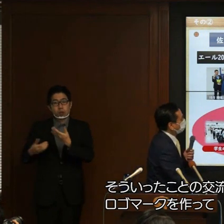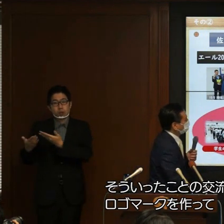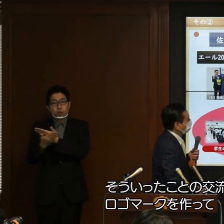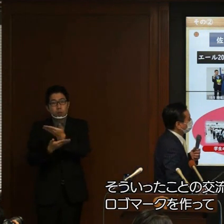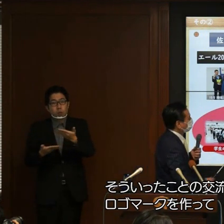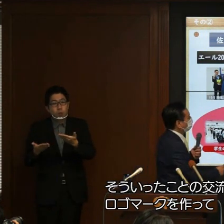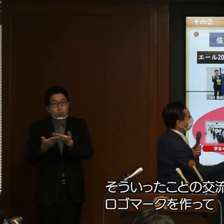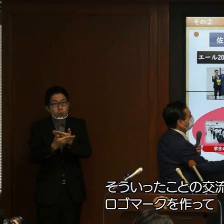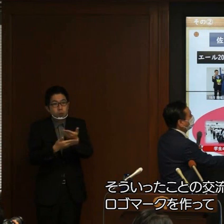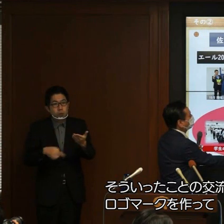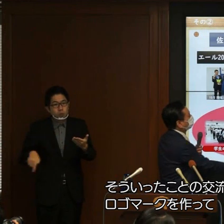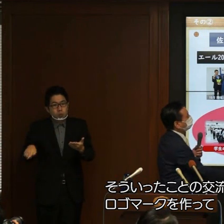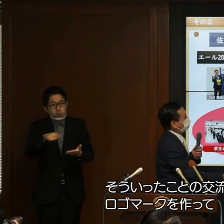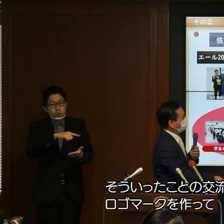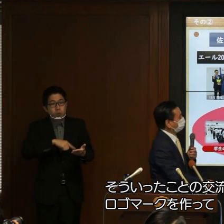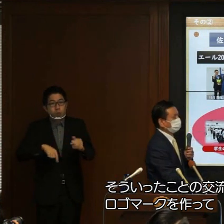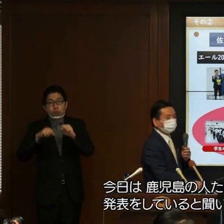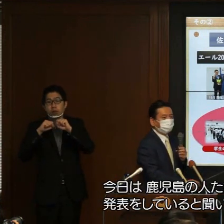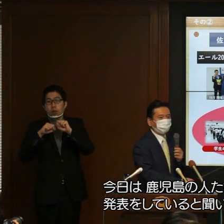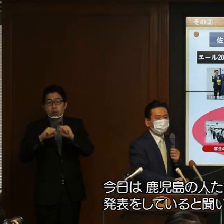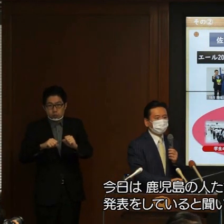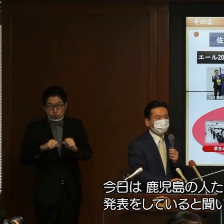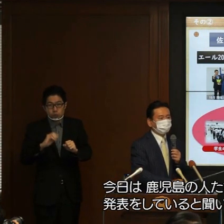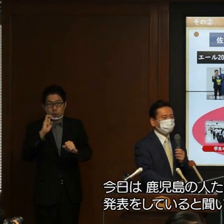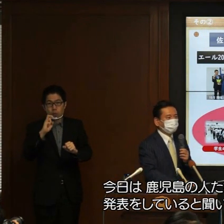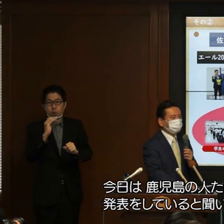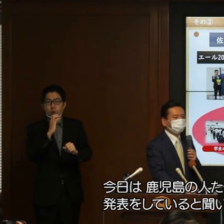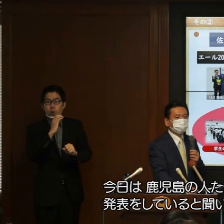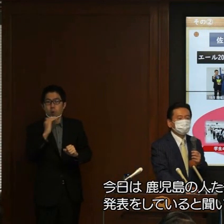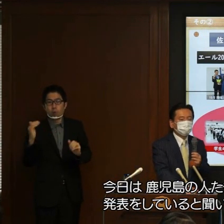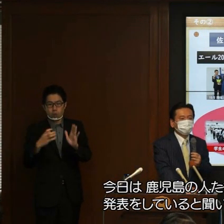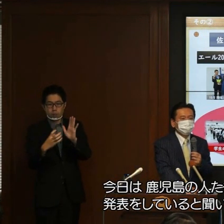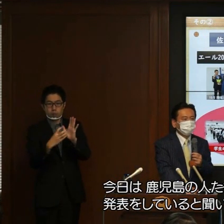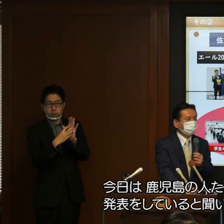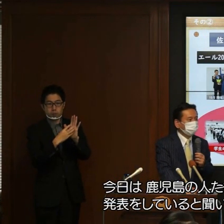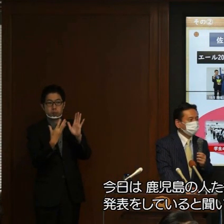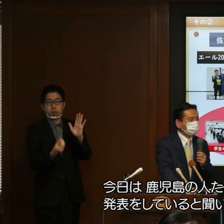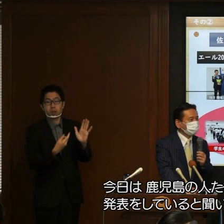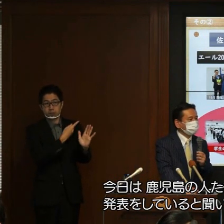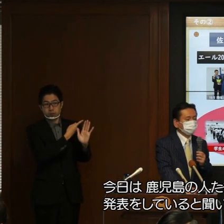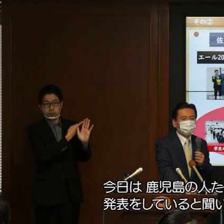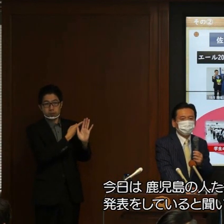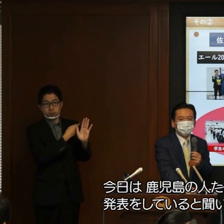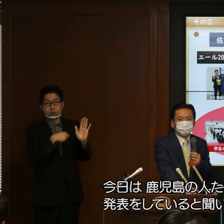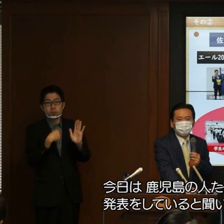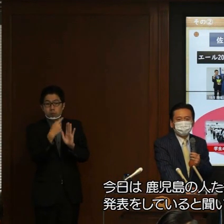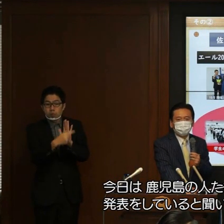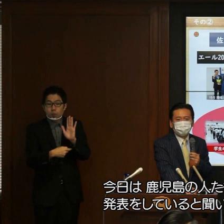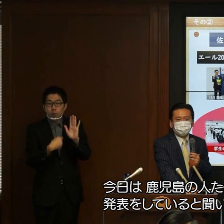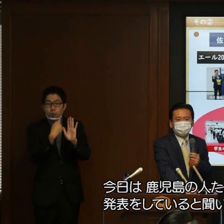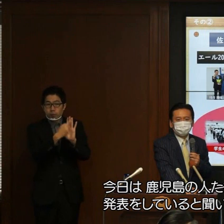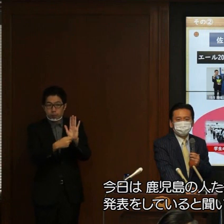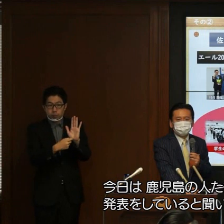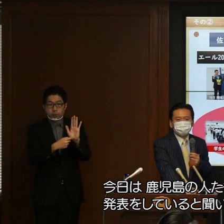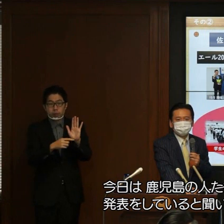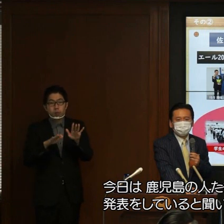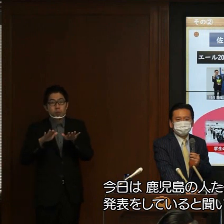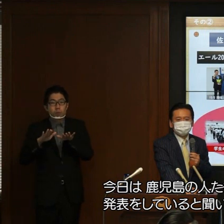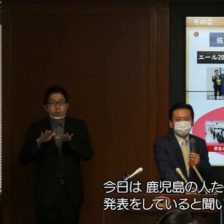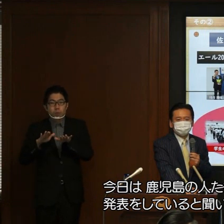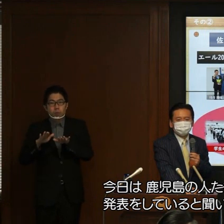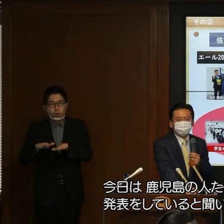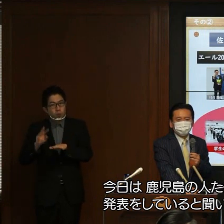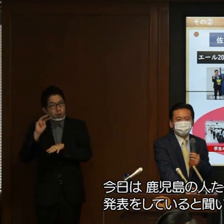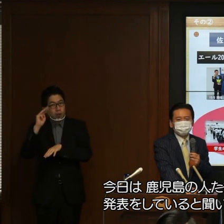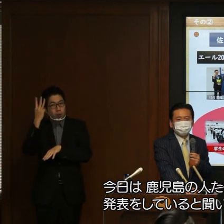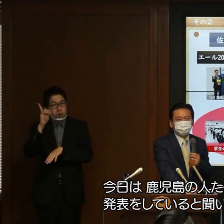交流をやっているというこうロゴマークを作って、今日は鹿児島の塩田知事も同じような発